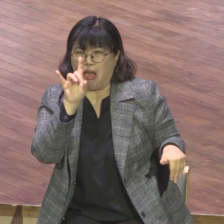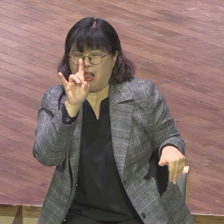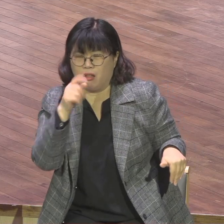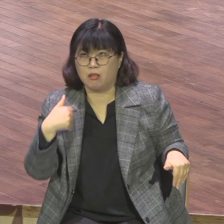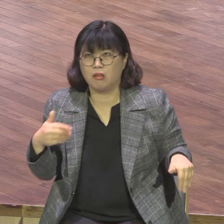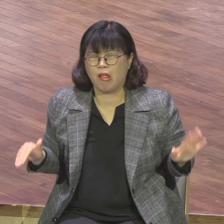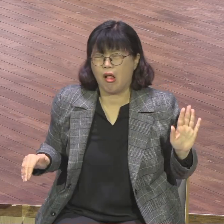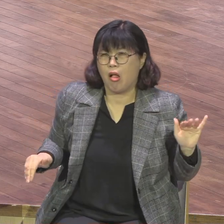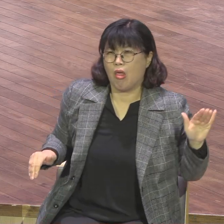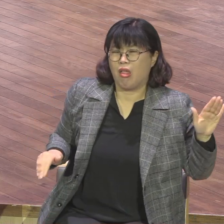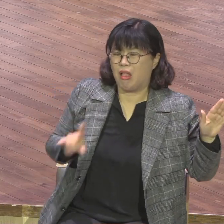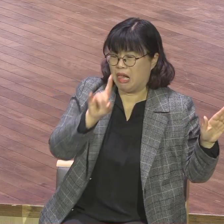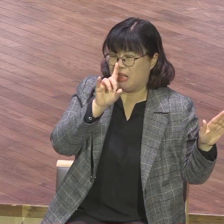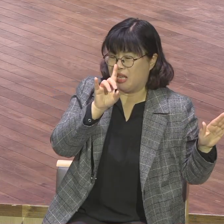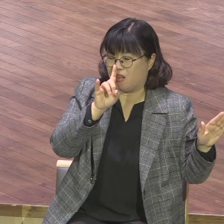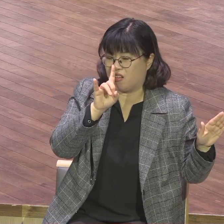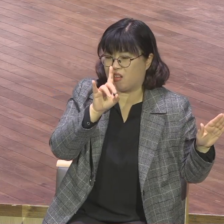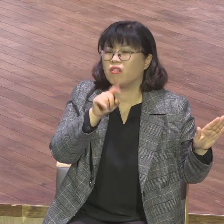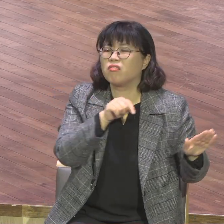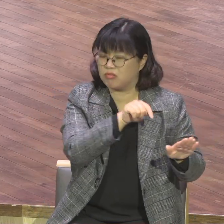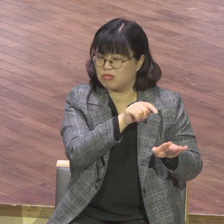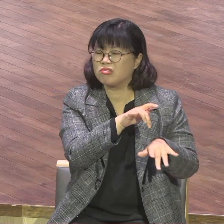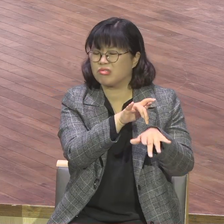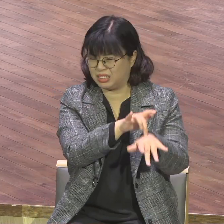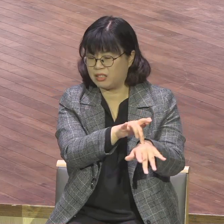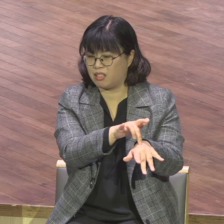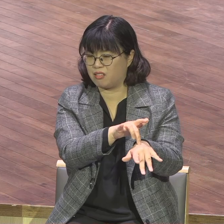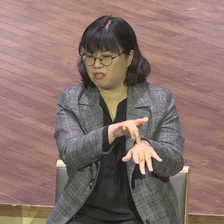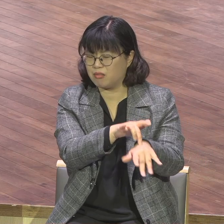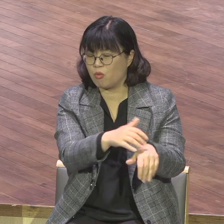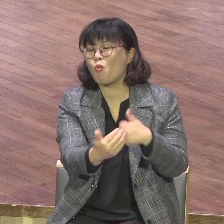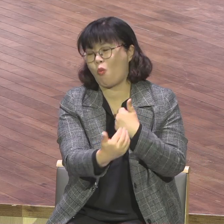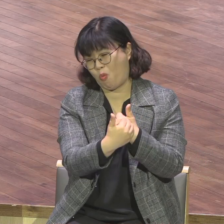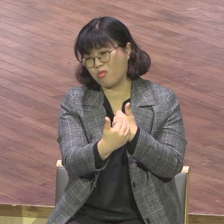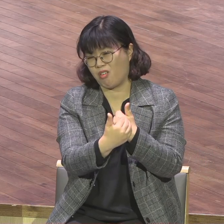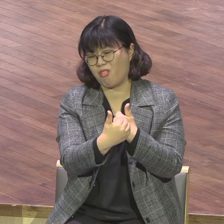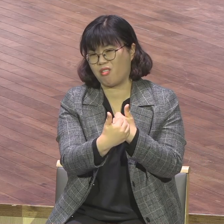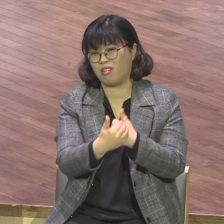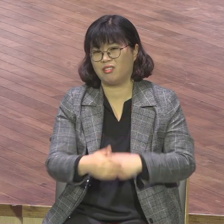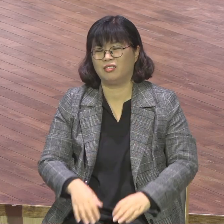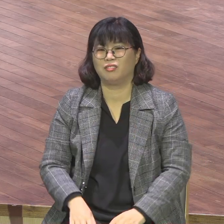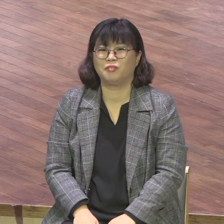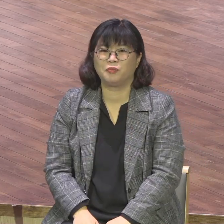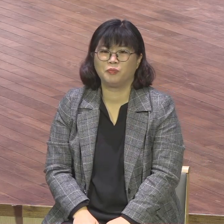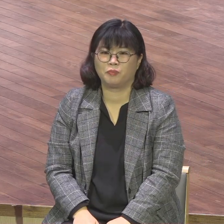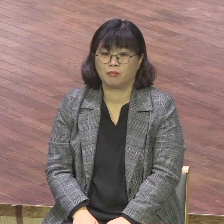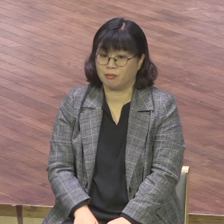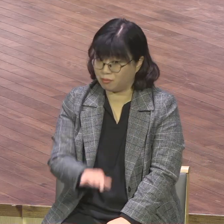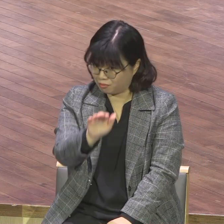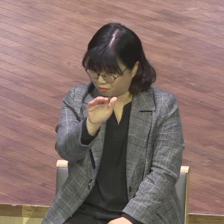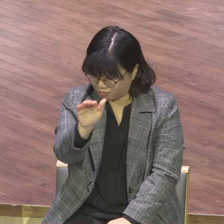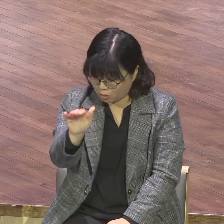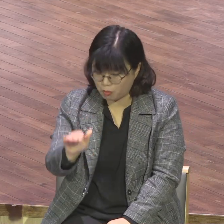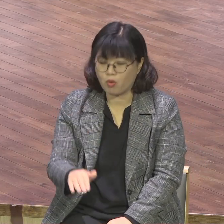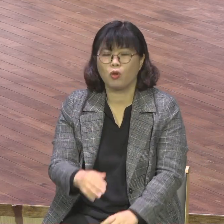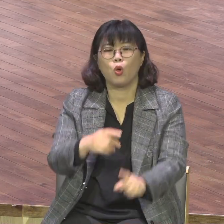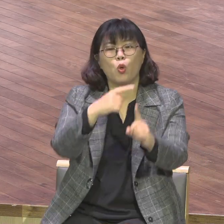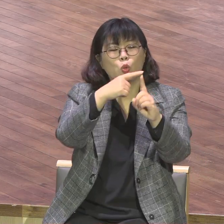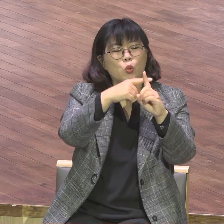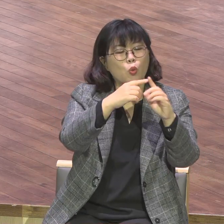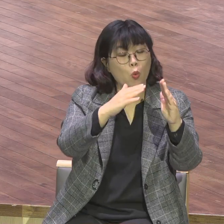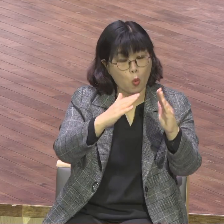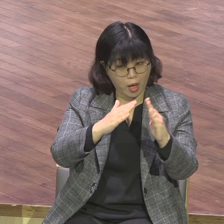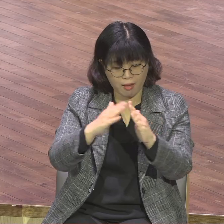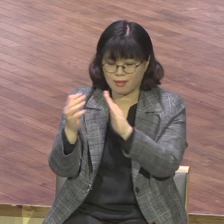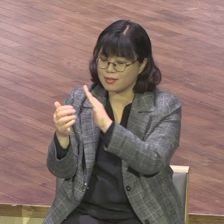하나님께서 하나님의 나라 확장을 그렇게 하도록 우리 세운 두 공동체, 그것이 바로